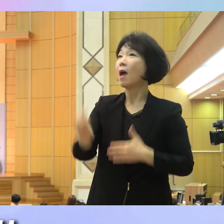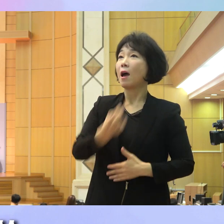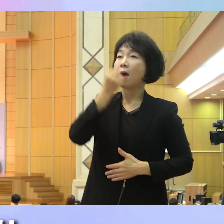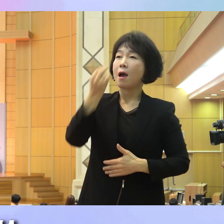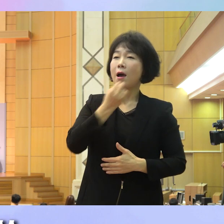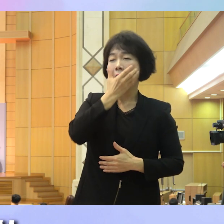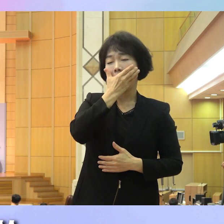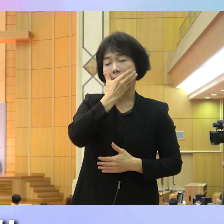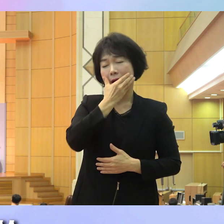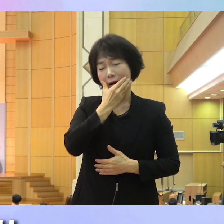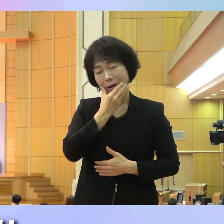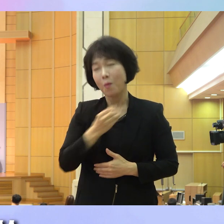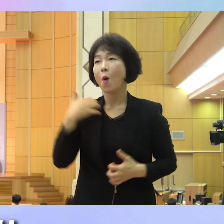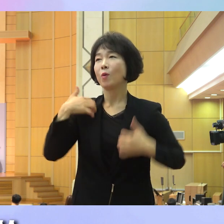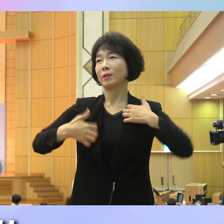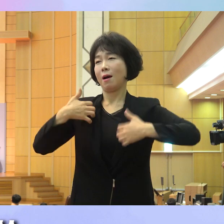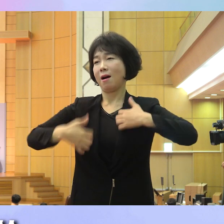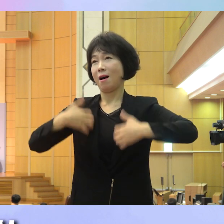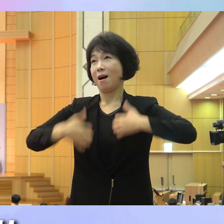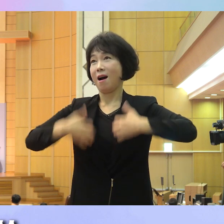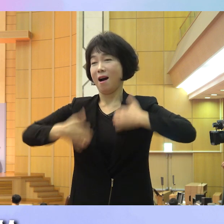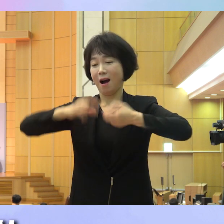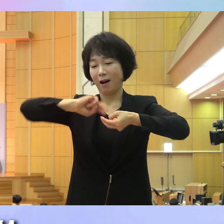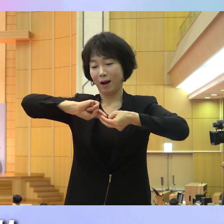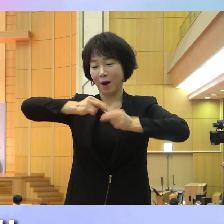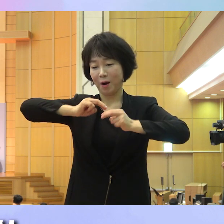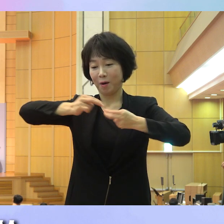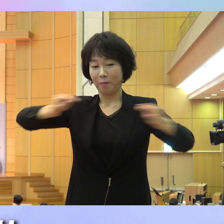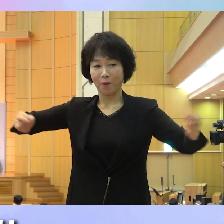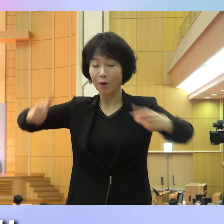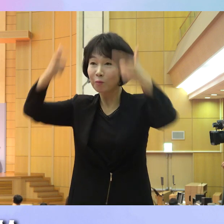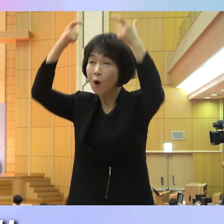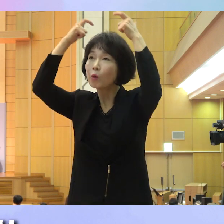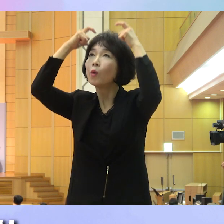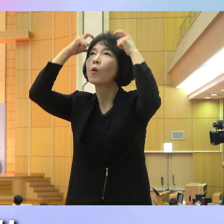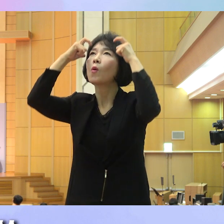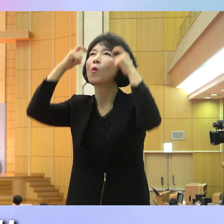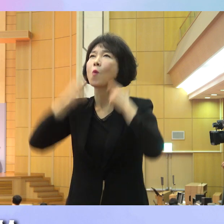영생 복락 멸류관